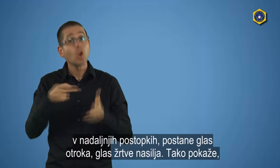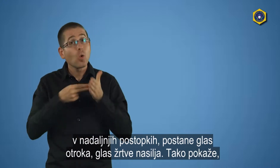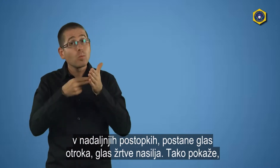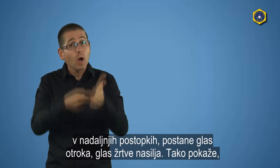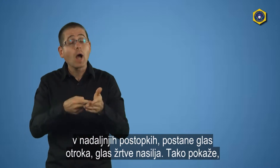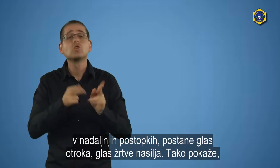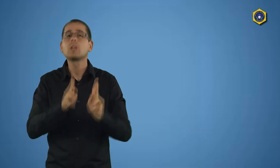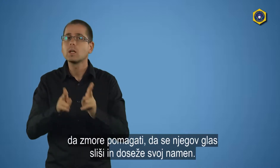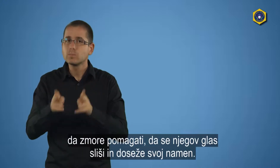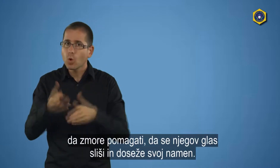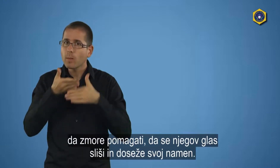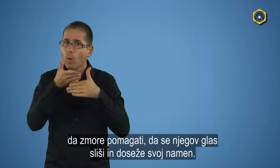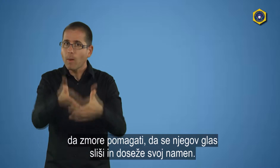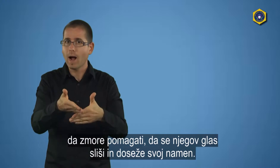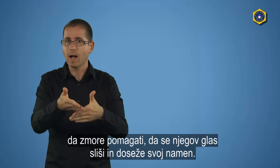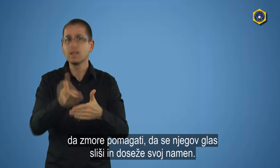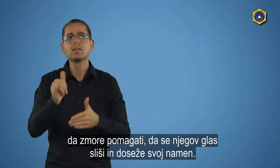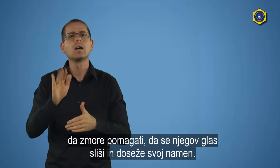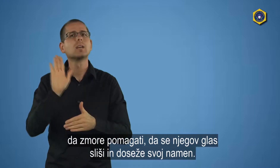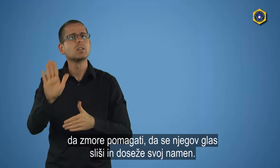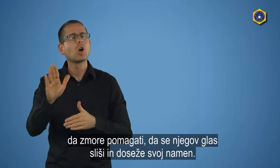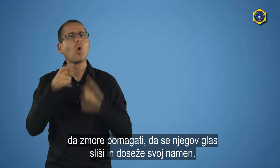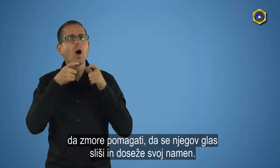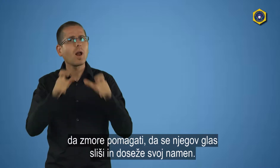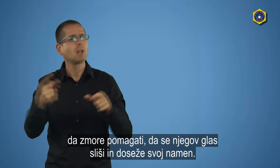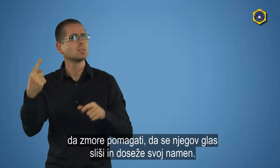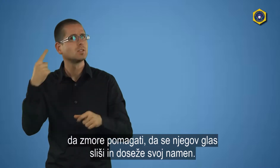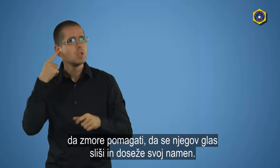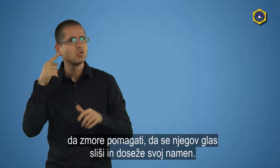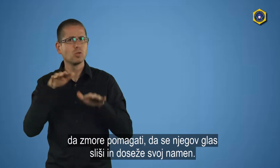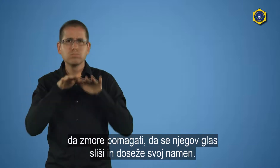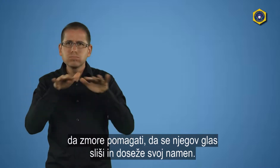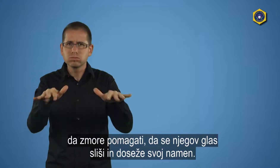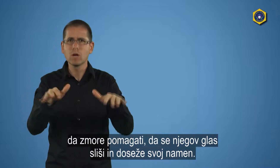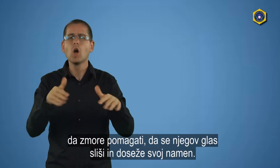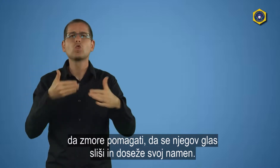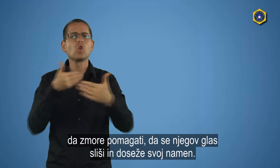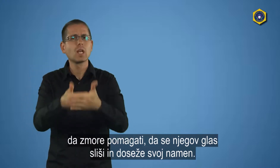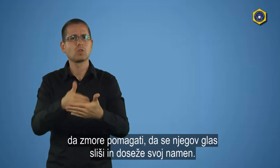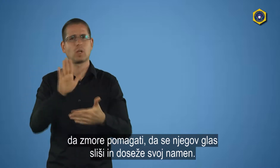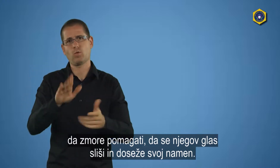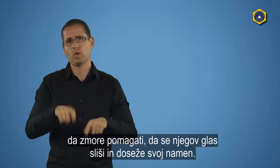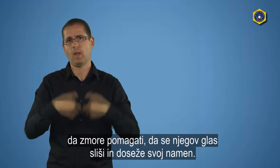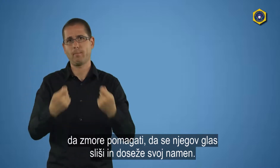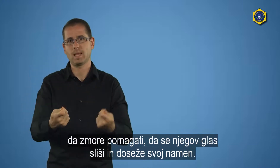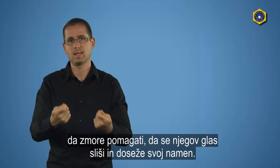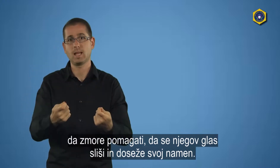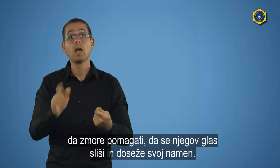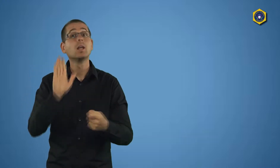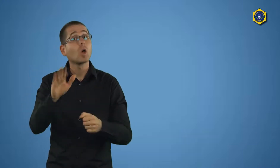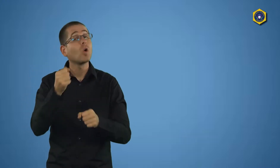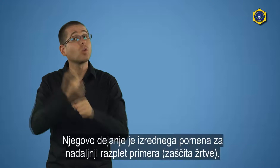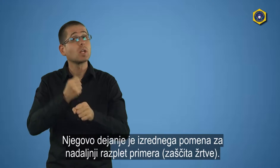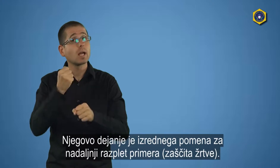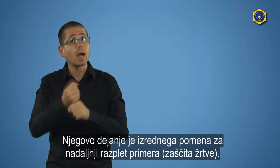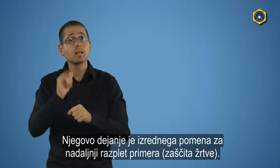Tako pokaže, da zmore pomagati, da se njegov glas sliši in doseže svoj namen. Njegovo dejanje